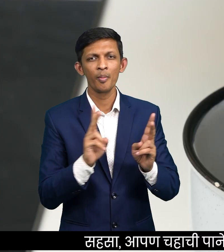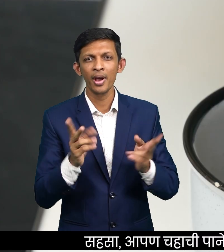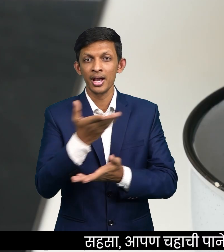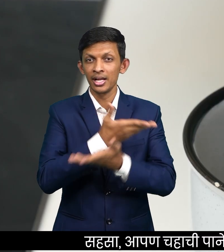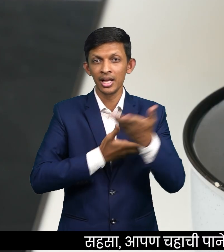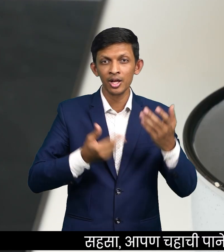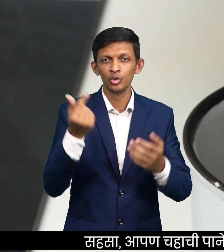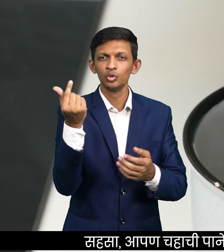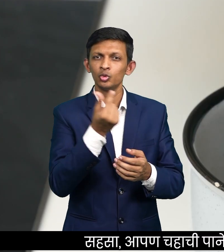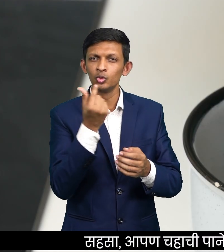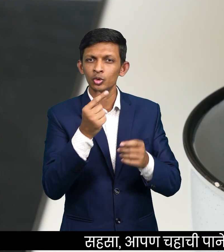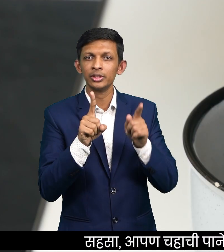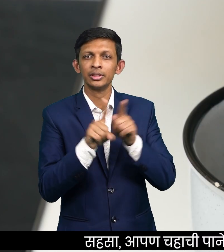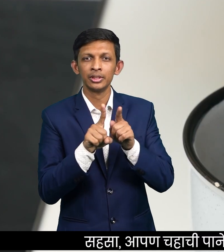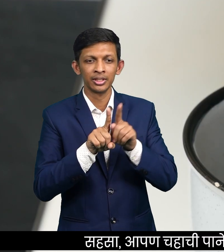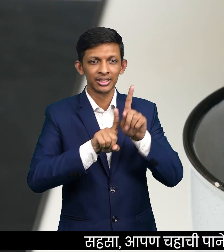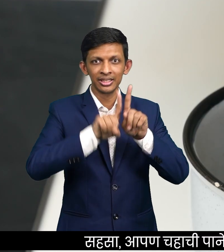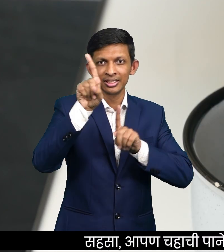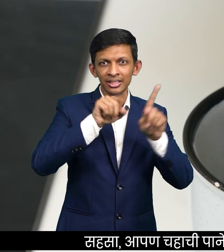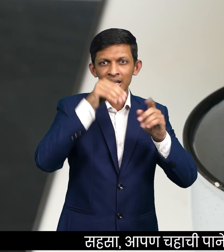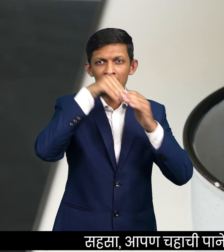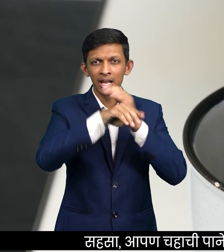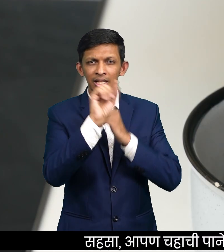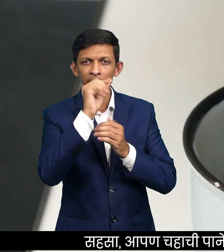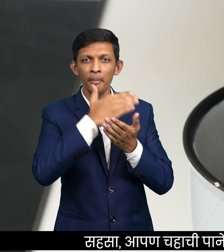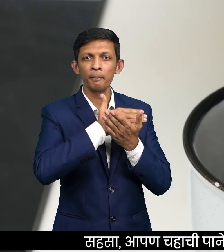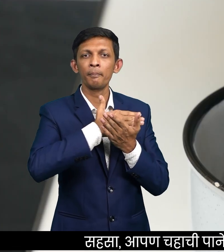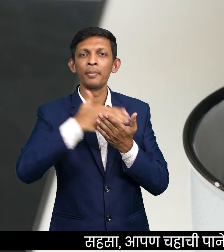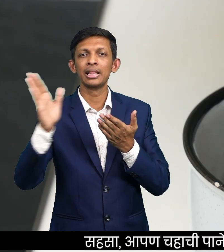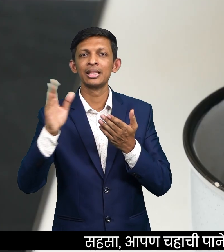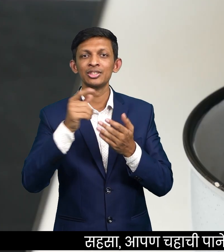सहसा आपण चहाची पाने काढण्यासाठी गाळणी वापरतो.